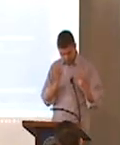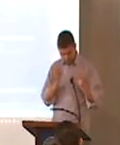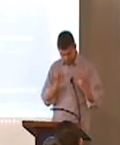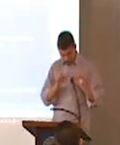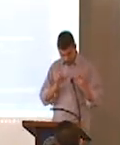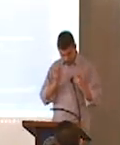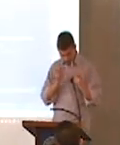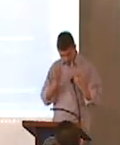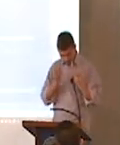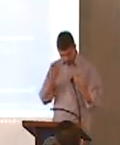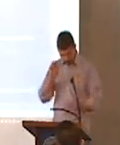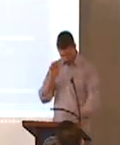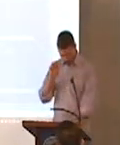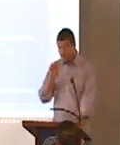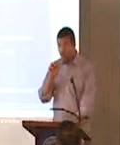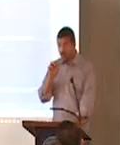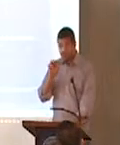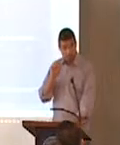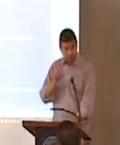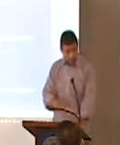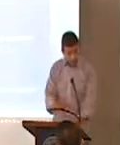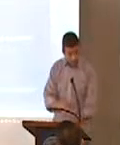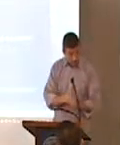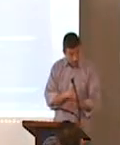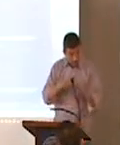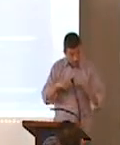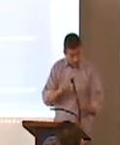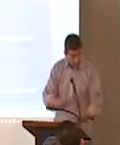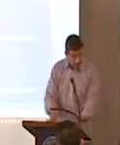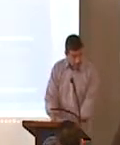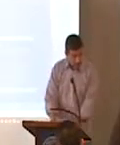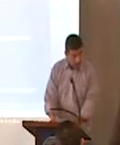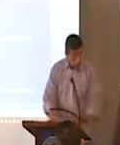un discurso bastante importante. Ahora